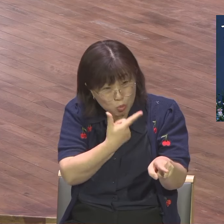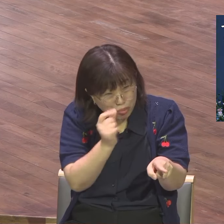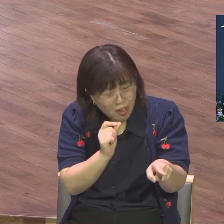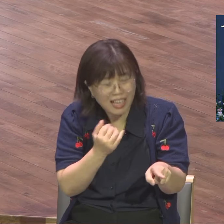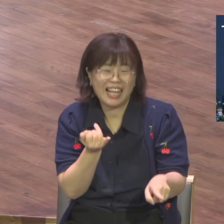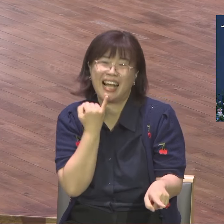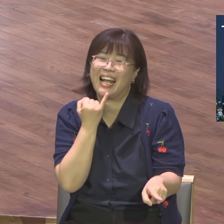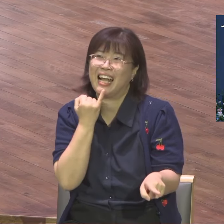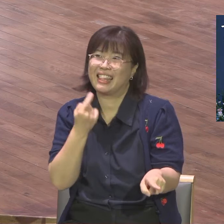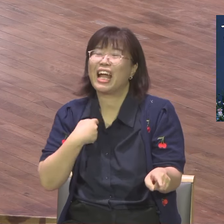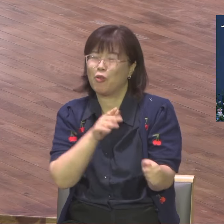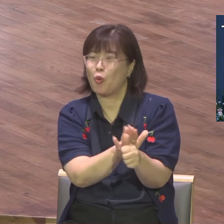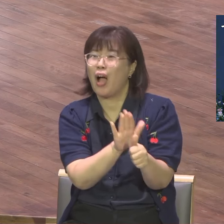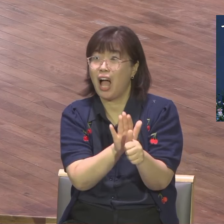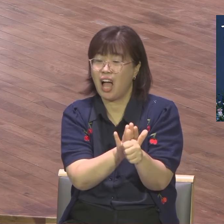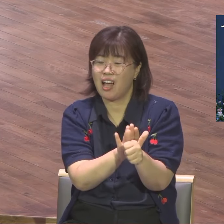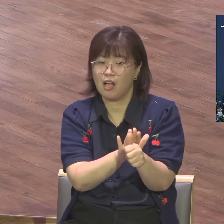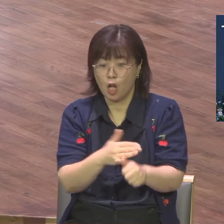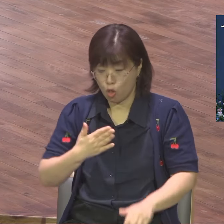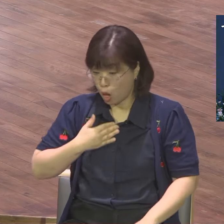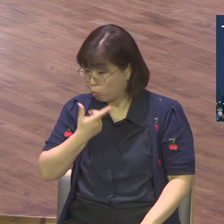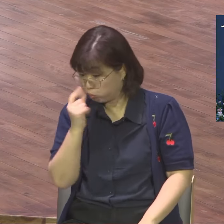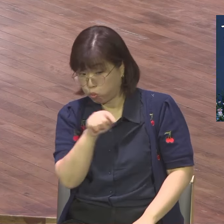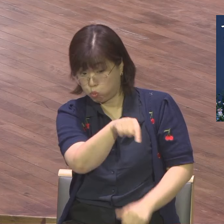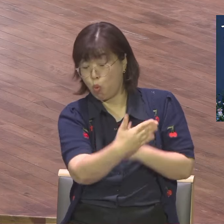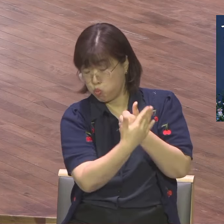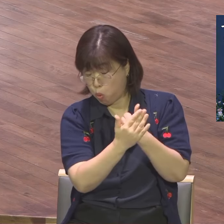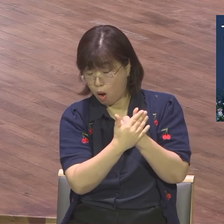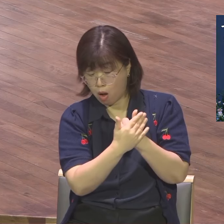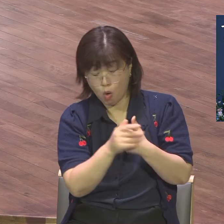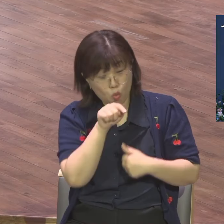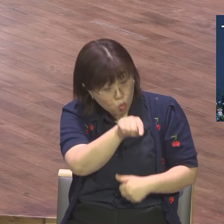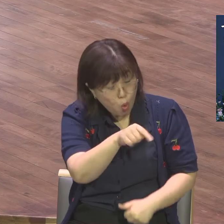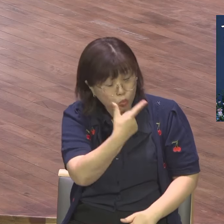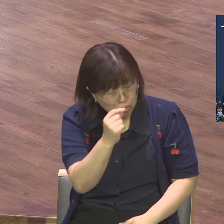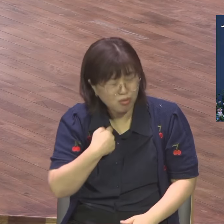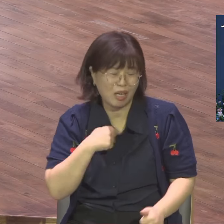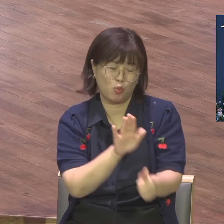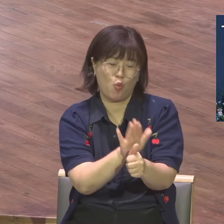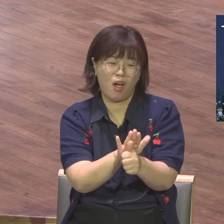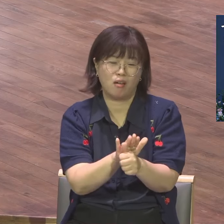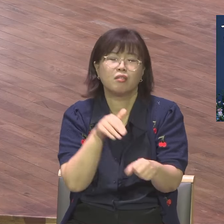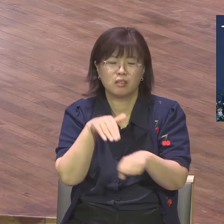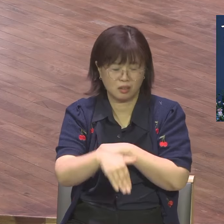40만 원 단칸방에 시작했어요. 그것도 사장님에게 40만 원 빌려가지고